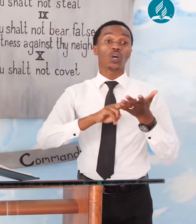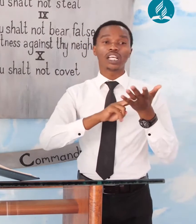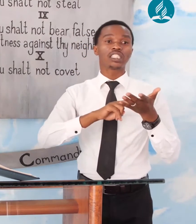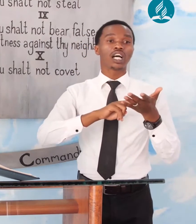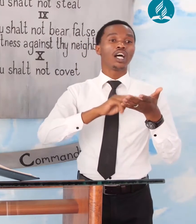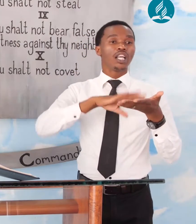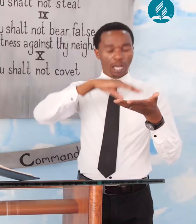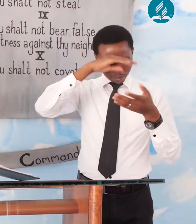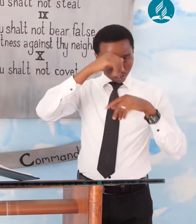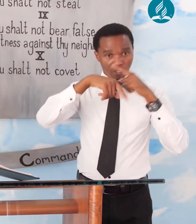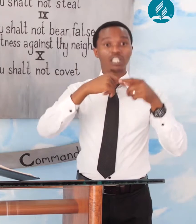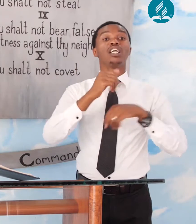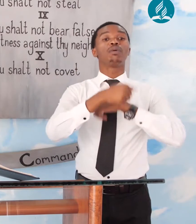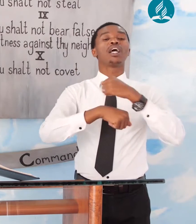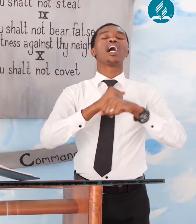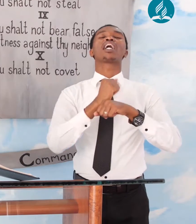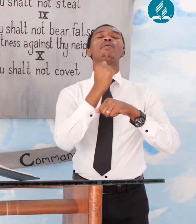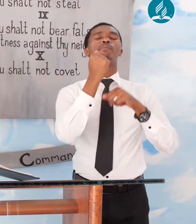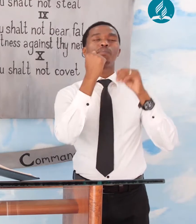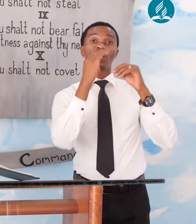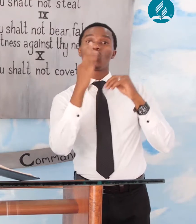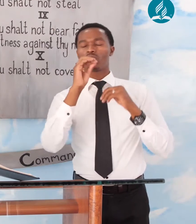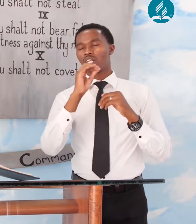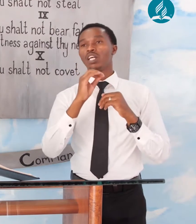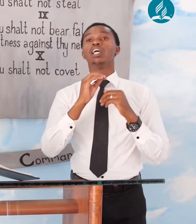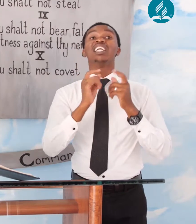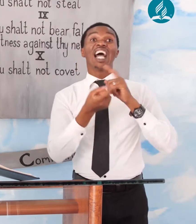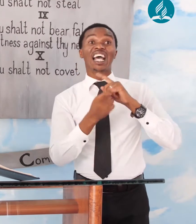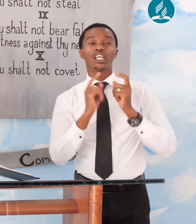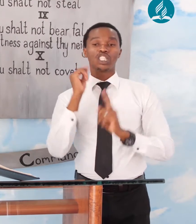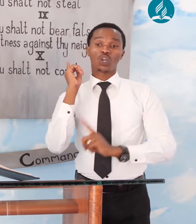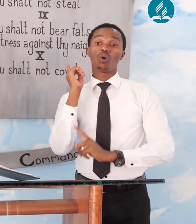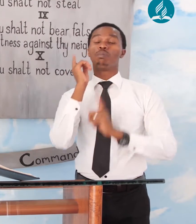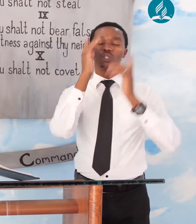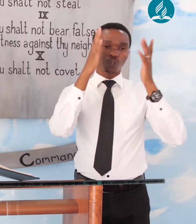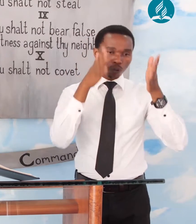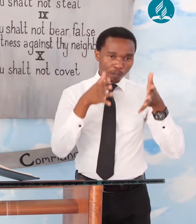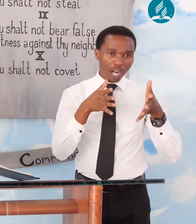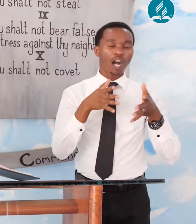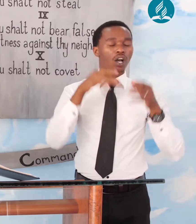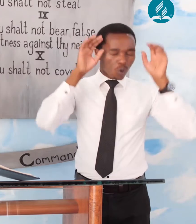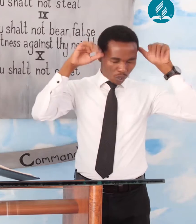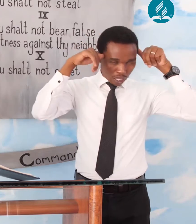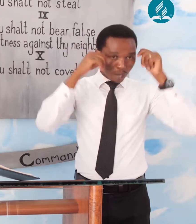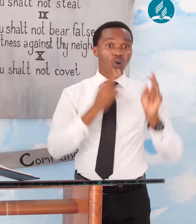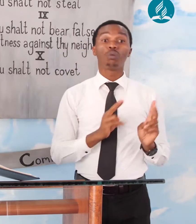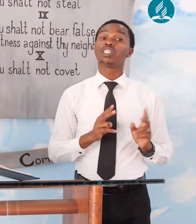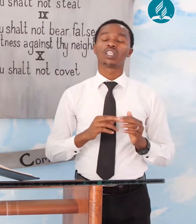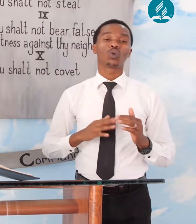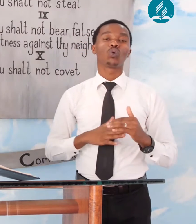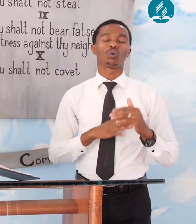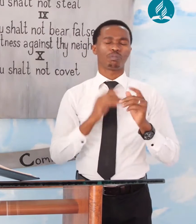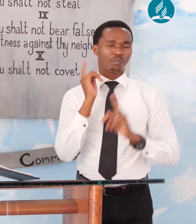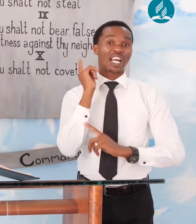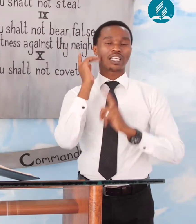irashize ntayakoresheje ahubwo yaragiraga intama kuragira intama ntabwo bisaba ngo ube warize leadership oya